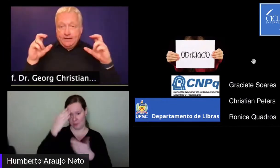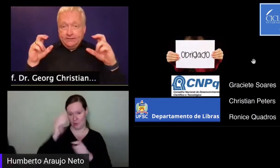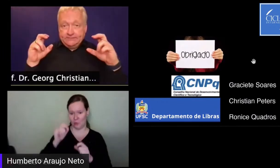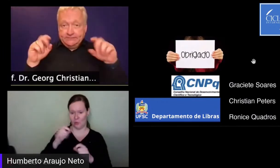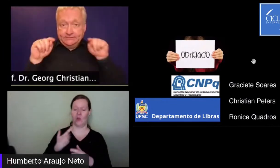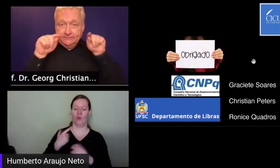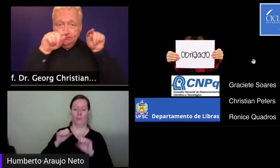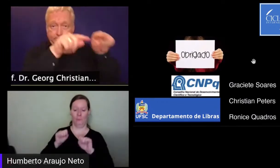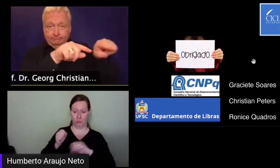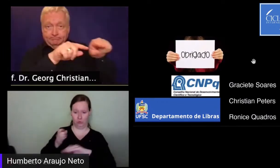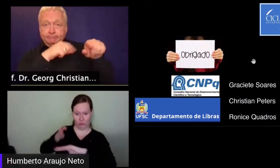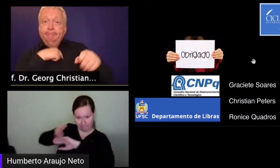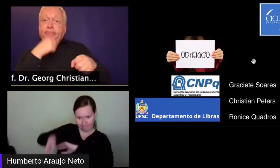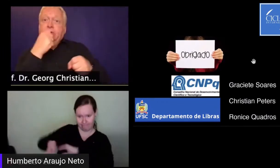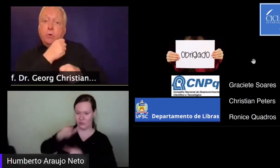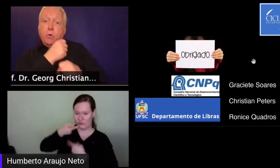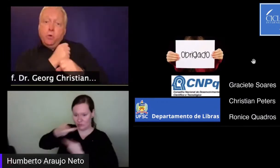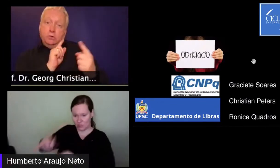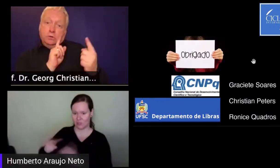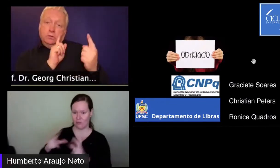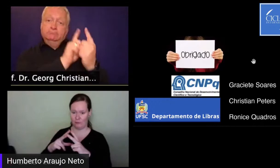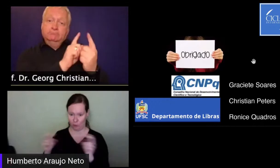Agradecer especialmente